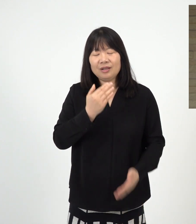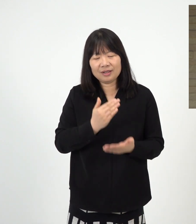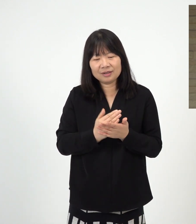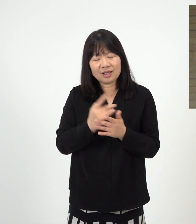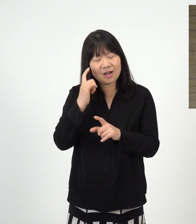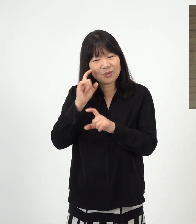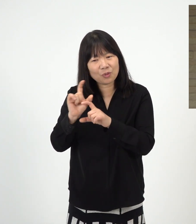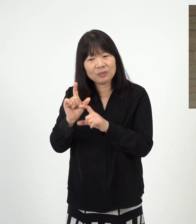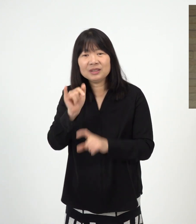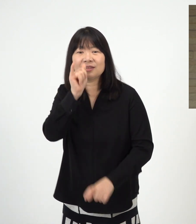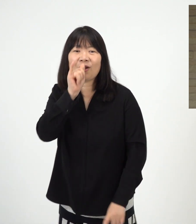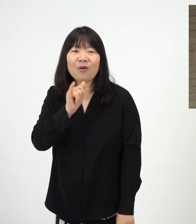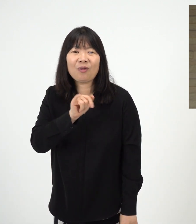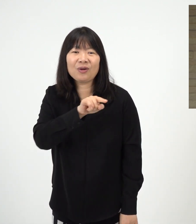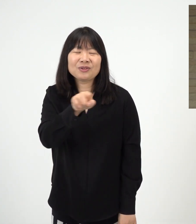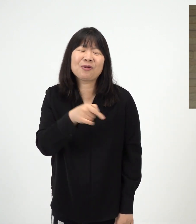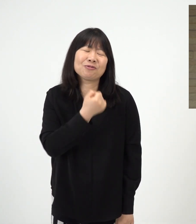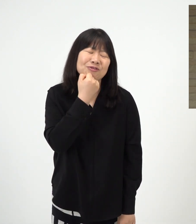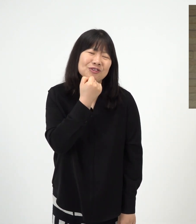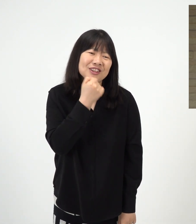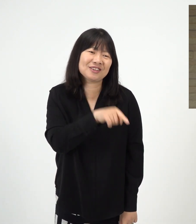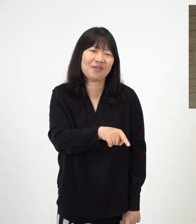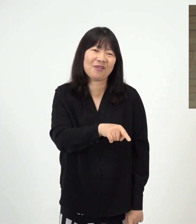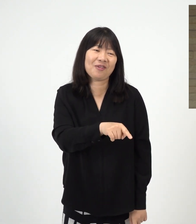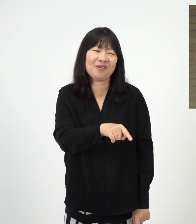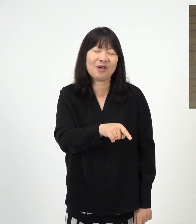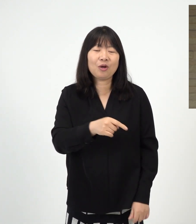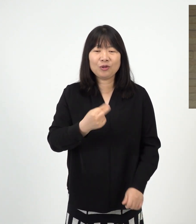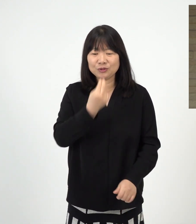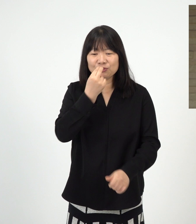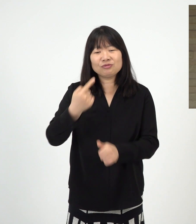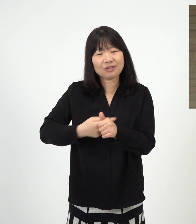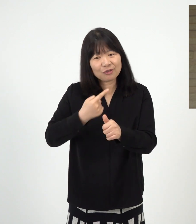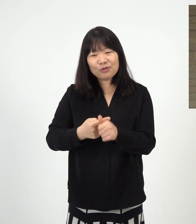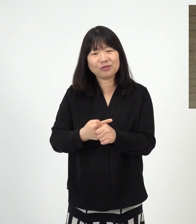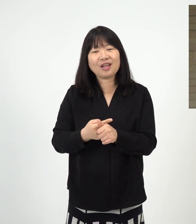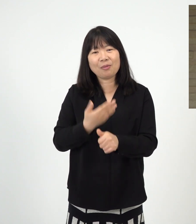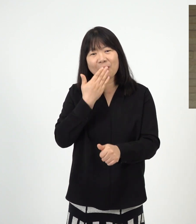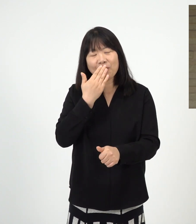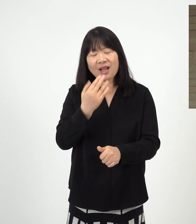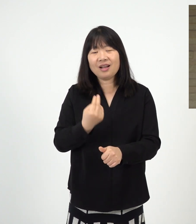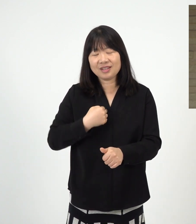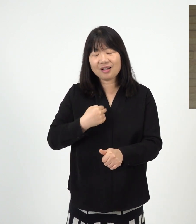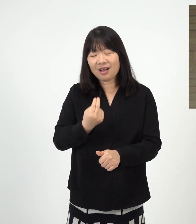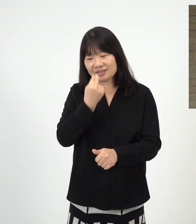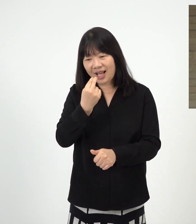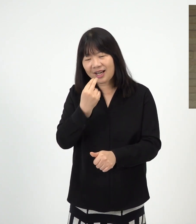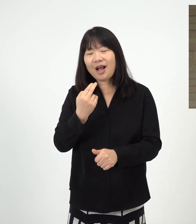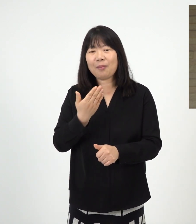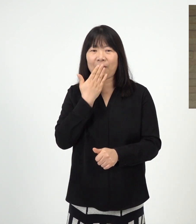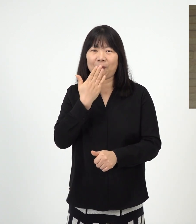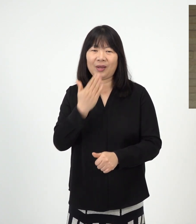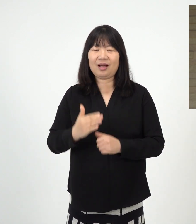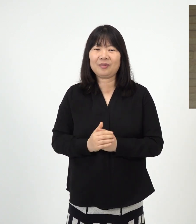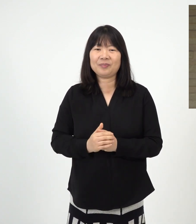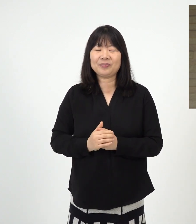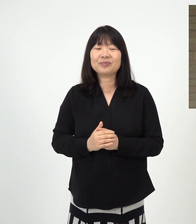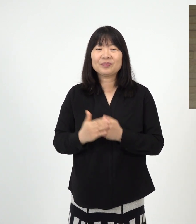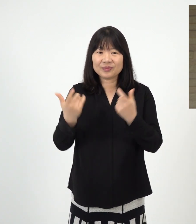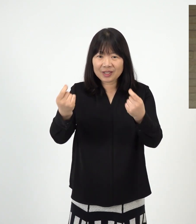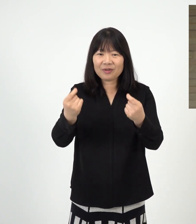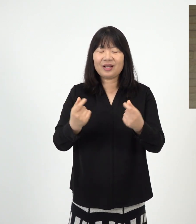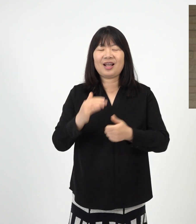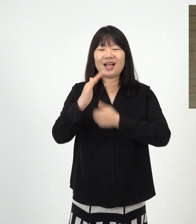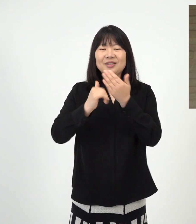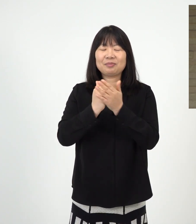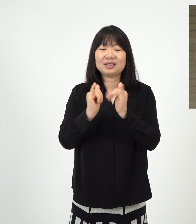막 웃죠, 그죠? 여러분들도 우습죠? 똑같은 거예요. 적어도 하나님의 백성이라면